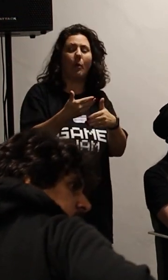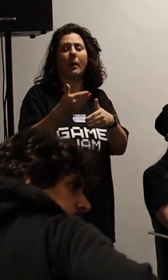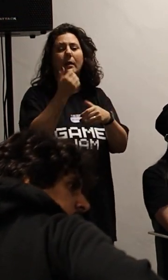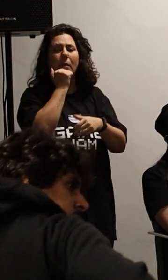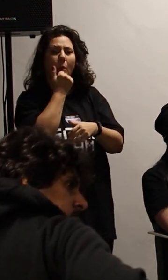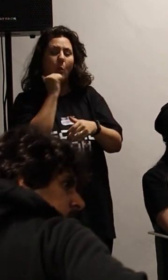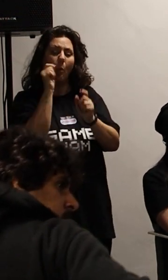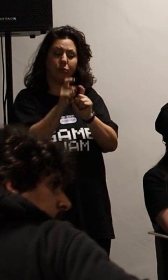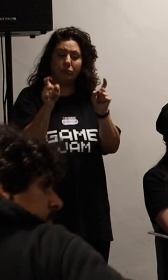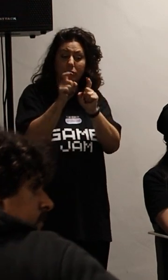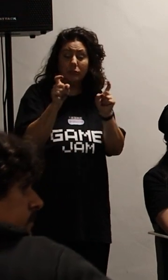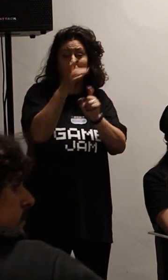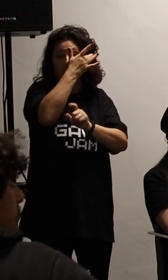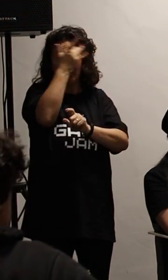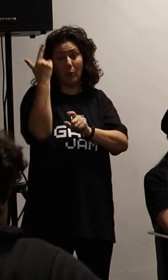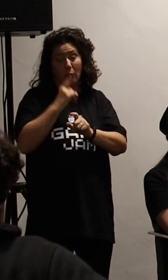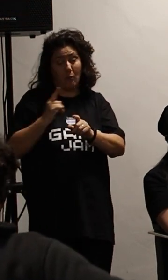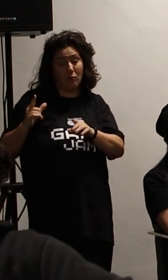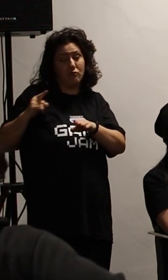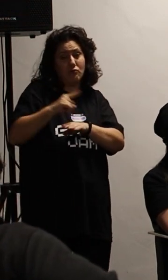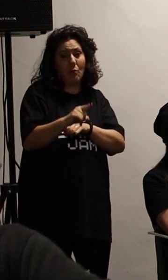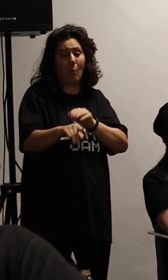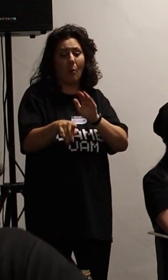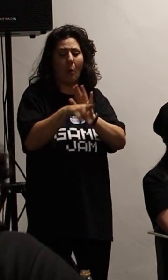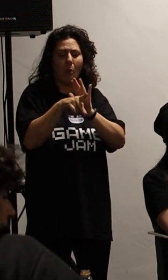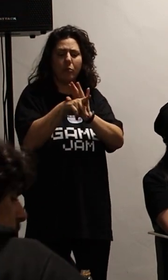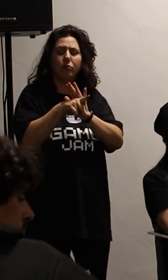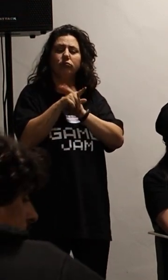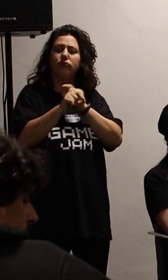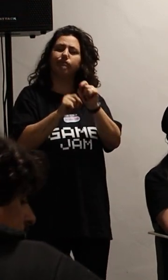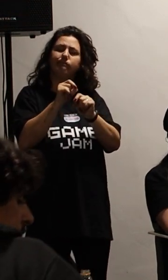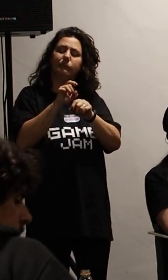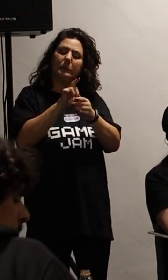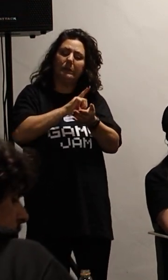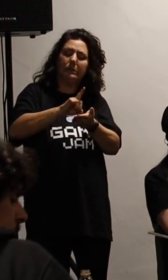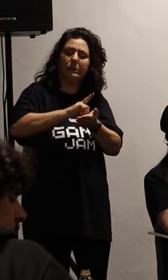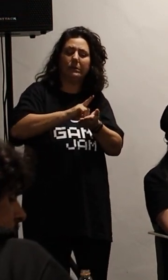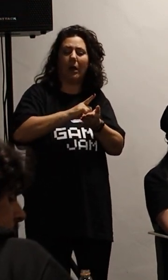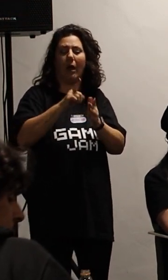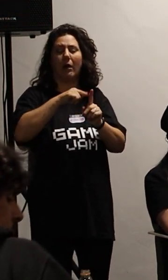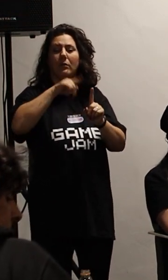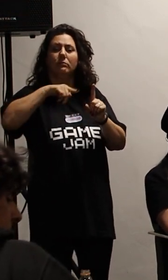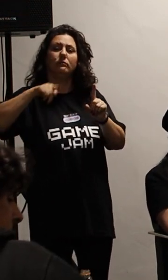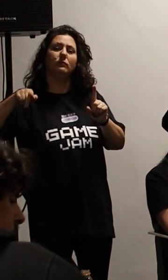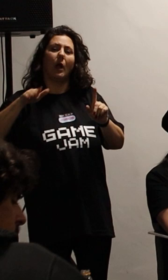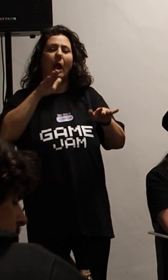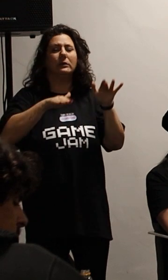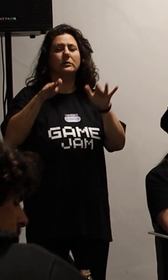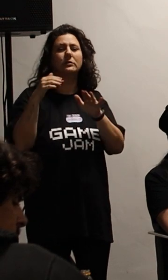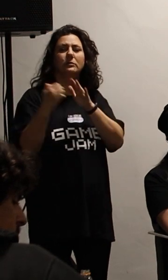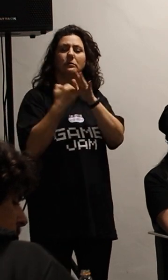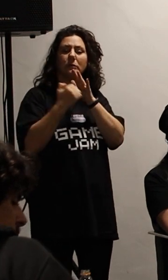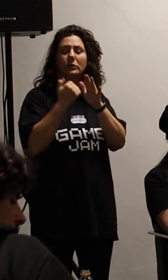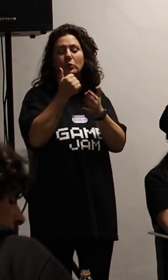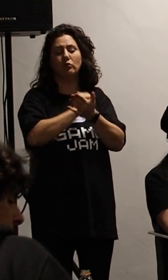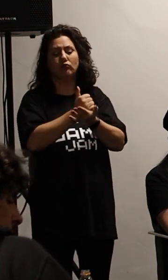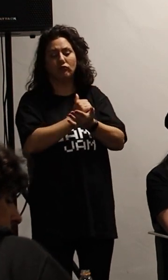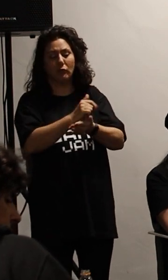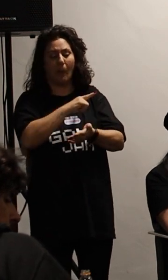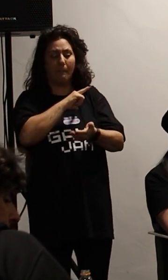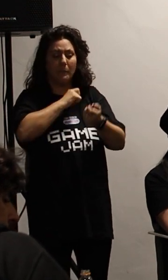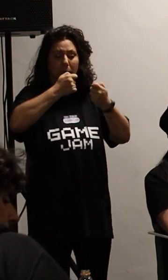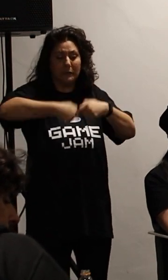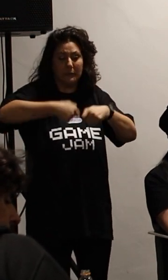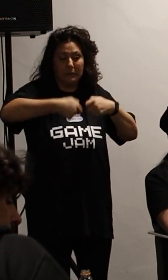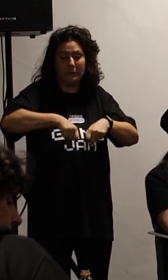computação, pessoas que vêm do design gráfico. Então, nas empresas de jogos, às vezes tem necessidade de